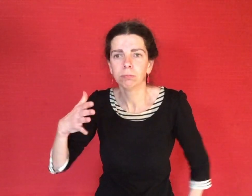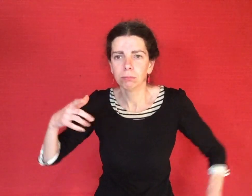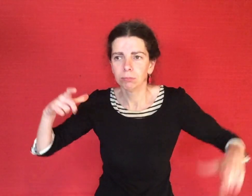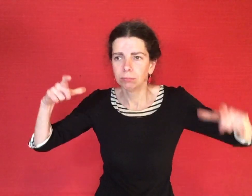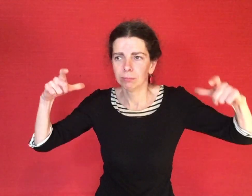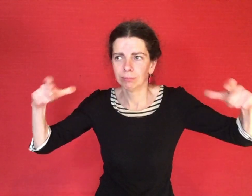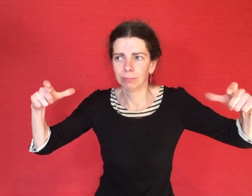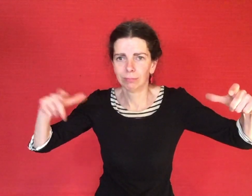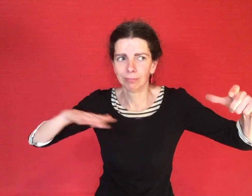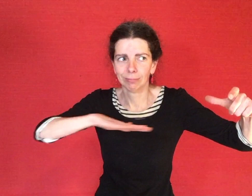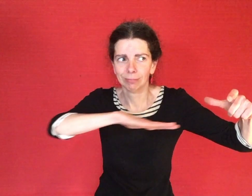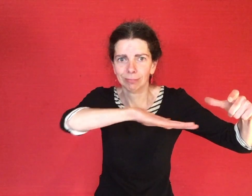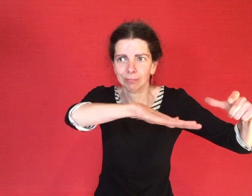Ils arrivent devant une grande mare.